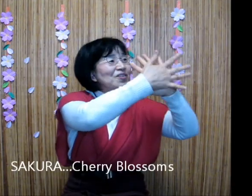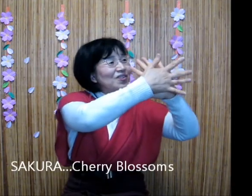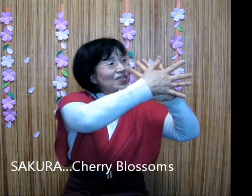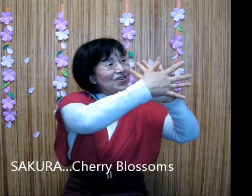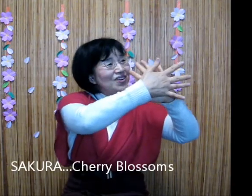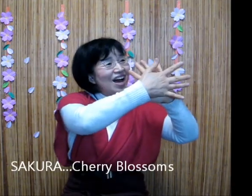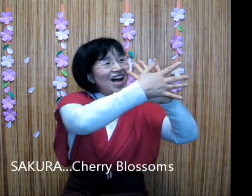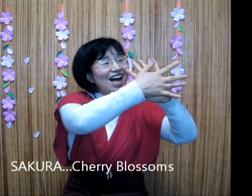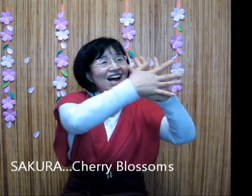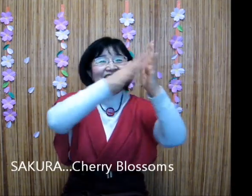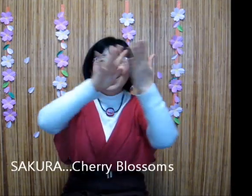桜、